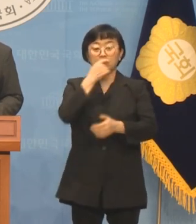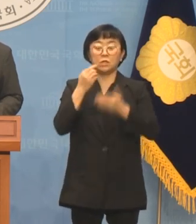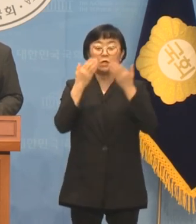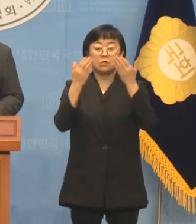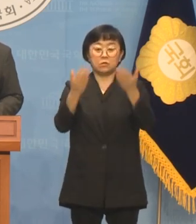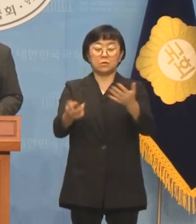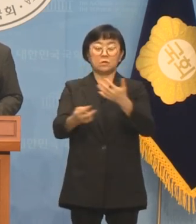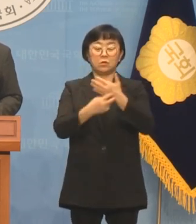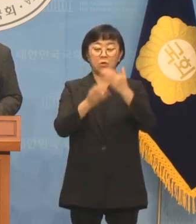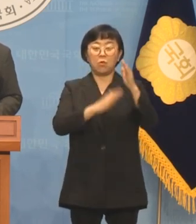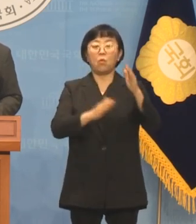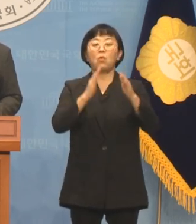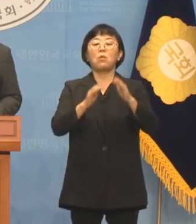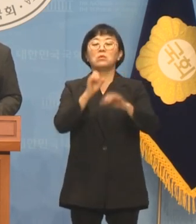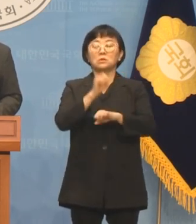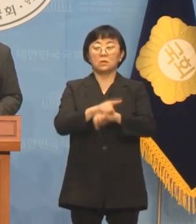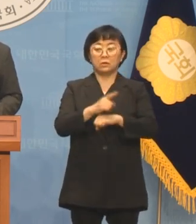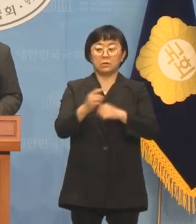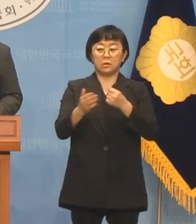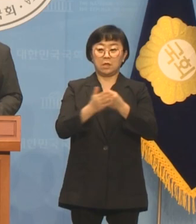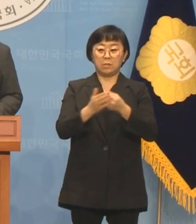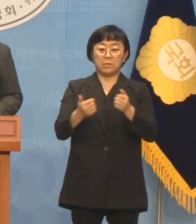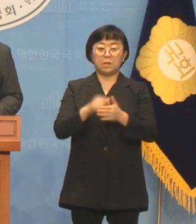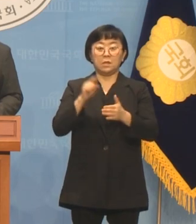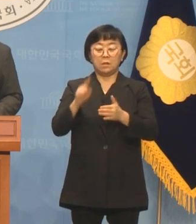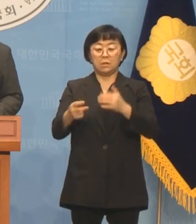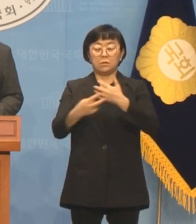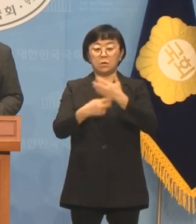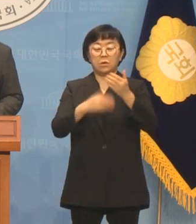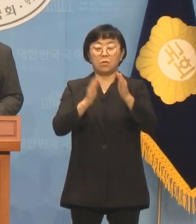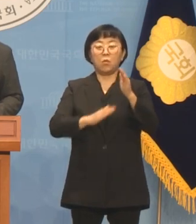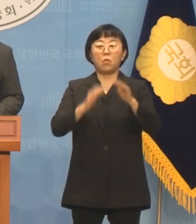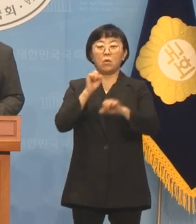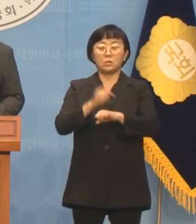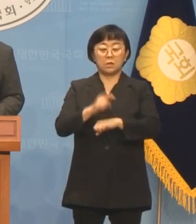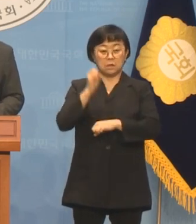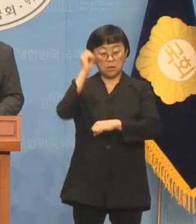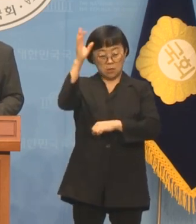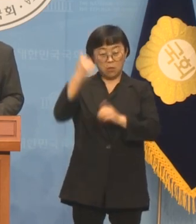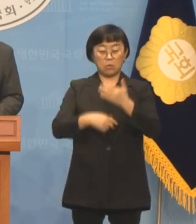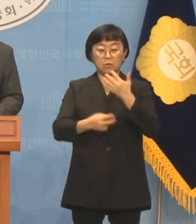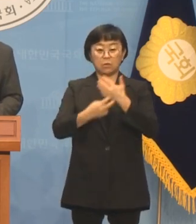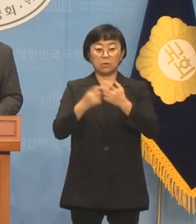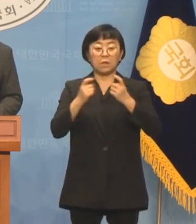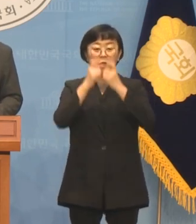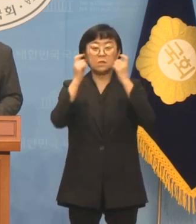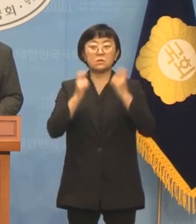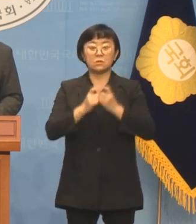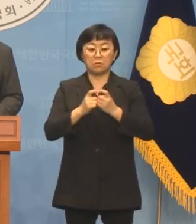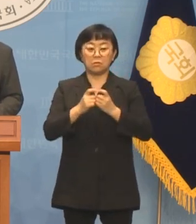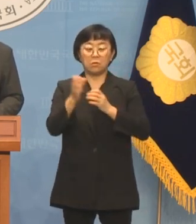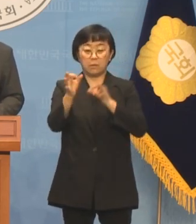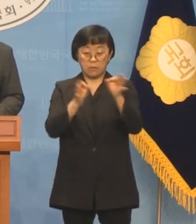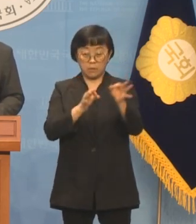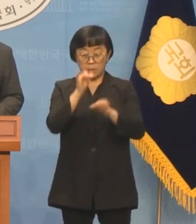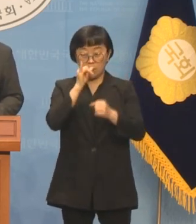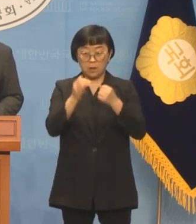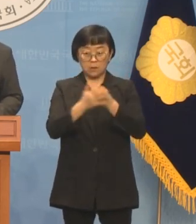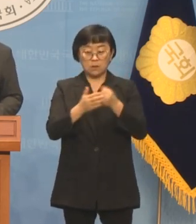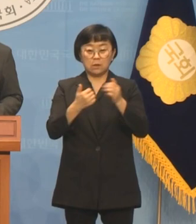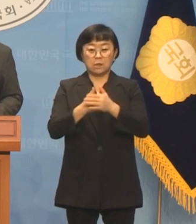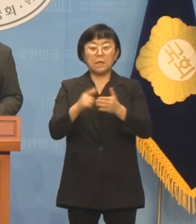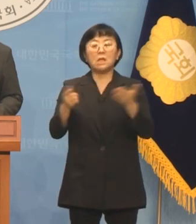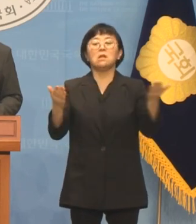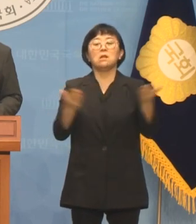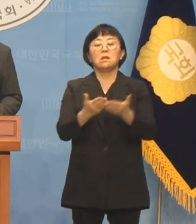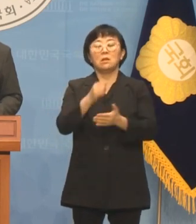의료의 공공성 때문입니다. 이러한 의료의 공공성을 망각하고 의료를 사적 행위로 거래하는 일은 용서하기